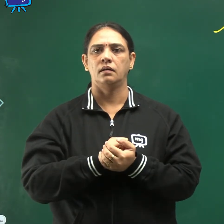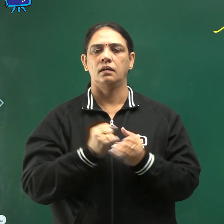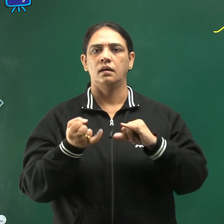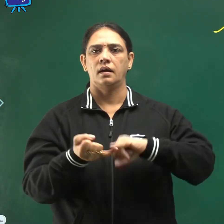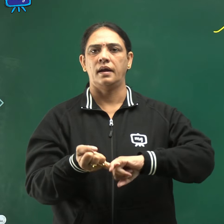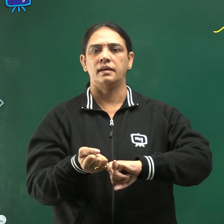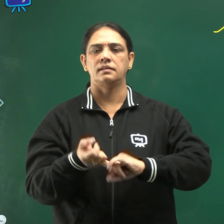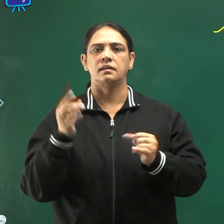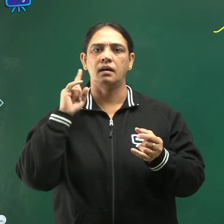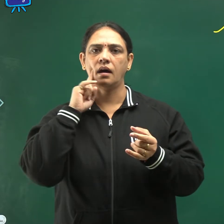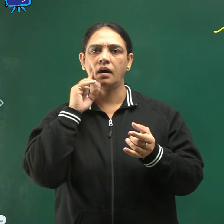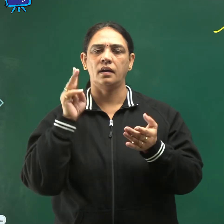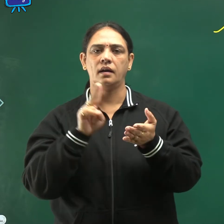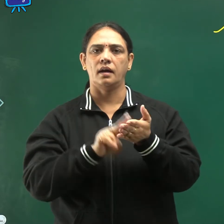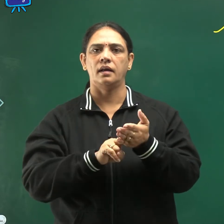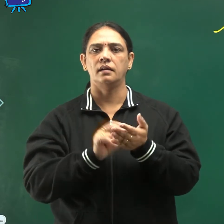साइन